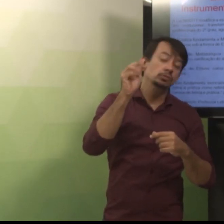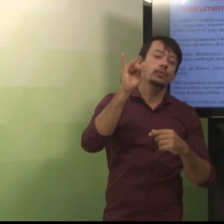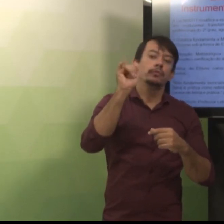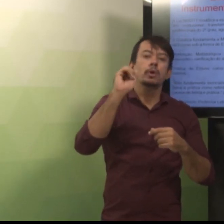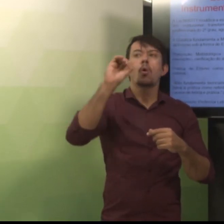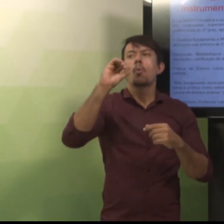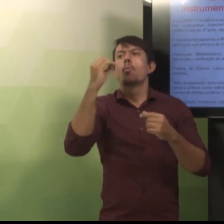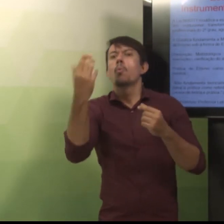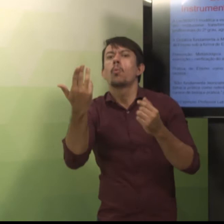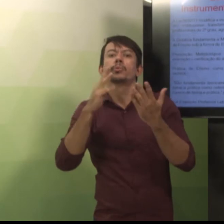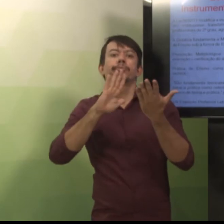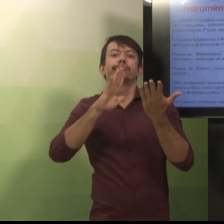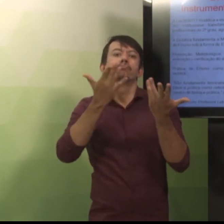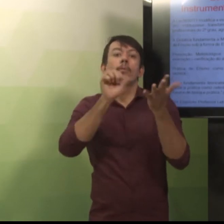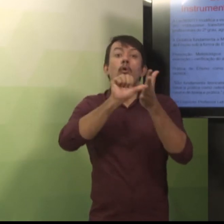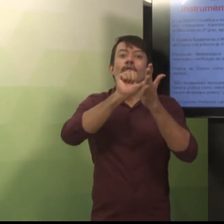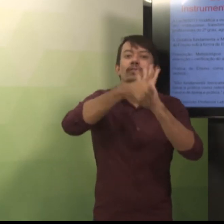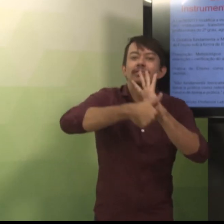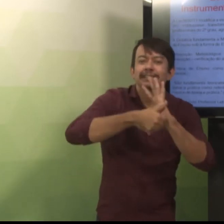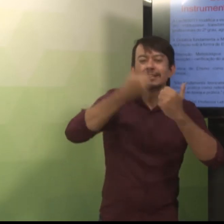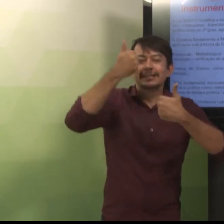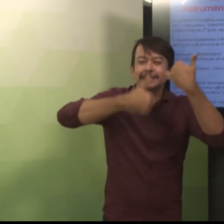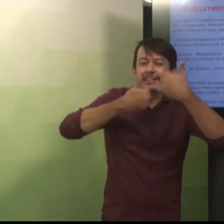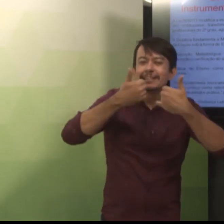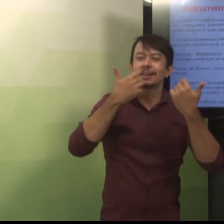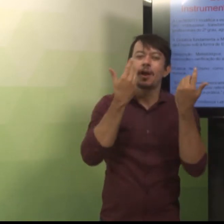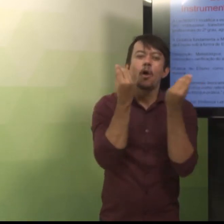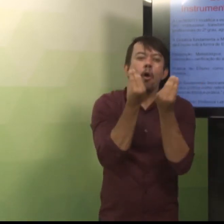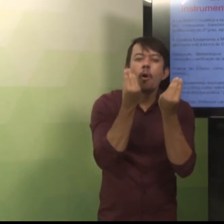Então, ao se trabalhar, por exemplo, com biografia ou